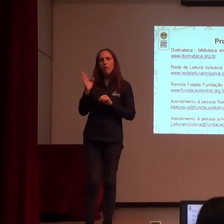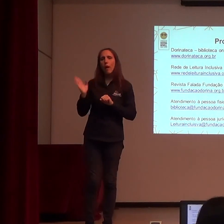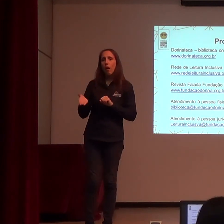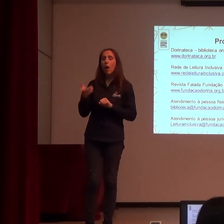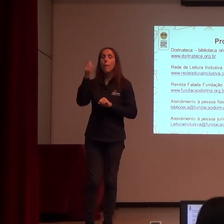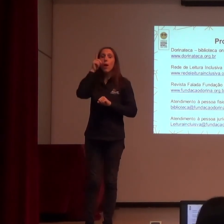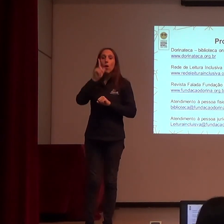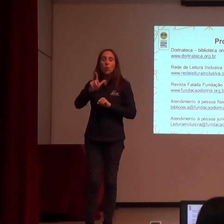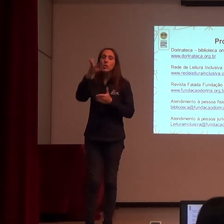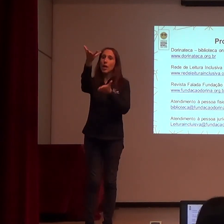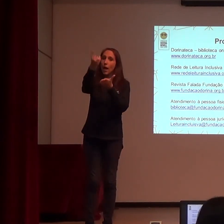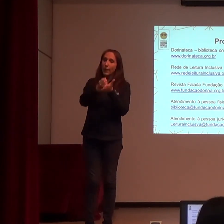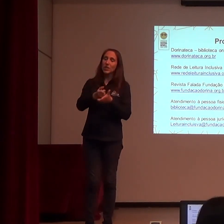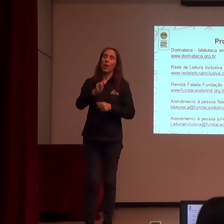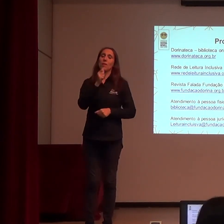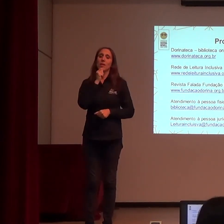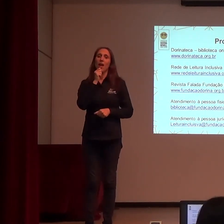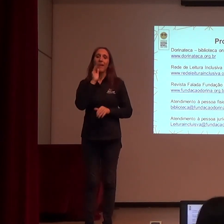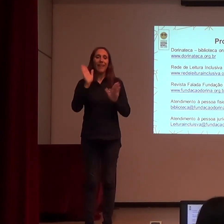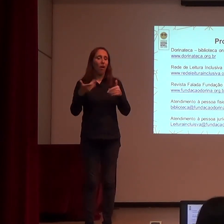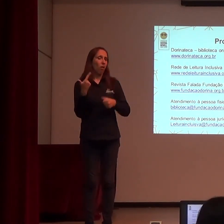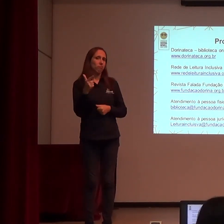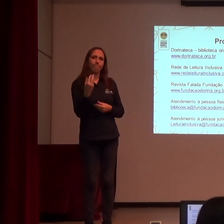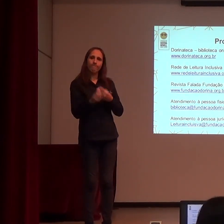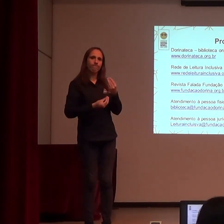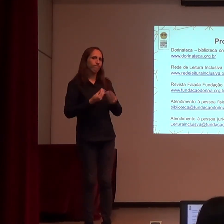possível, mas essa plataforma ainda não dá.